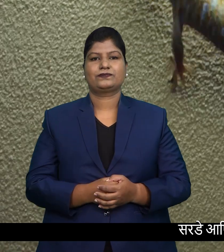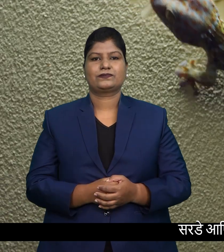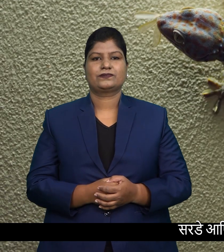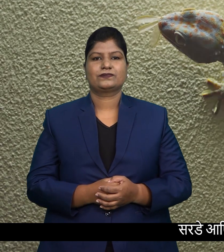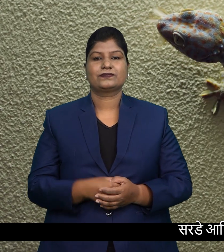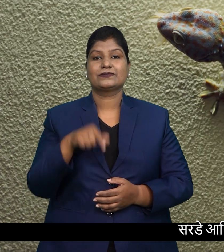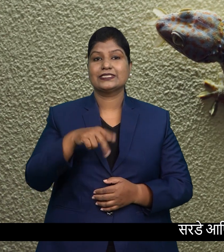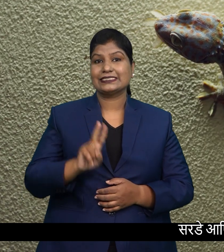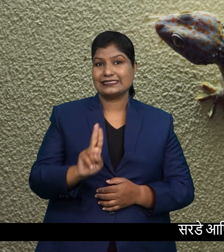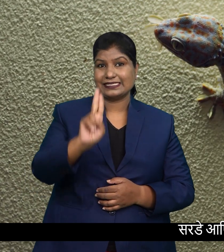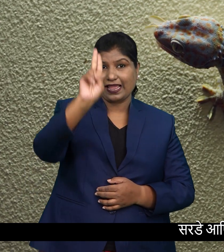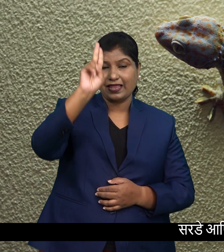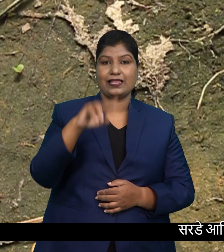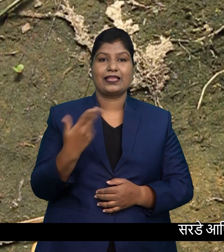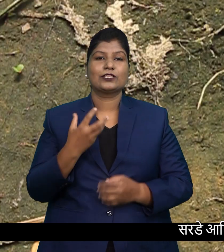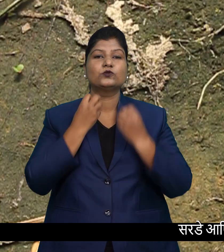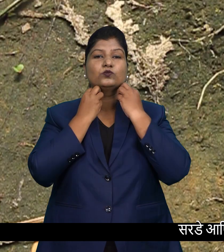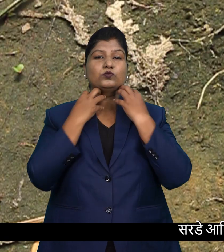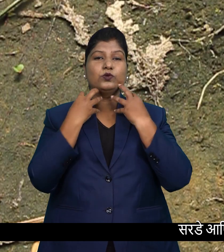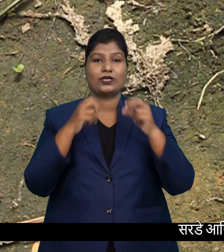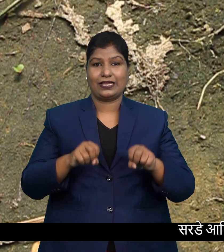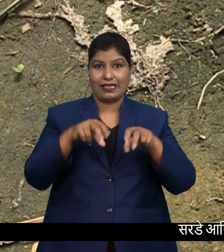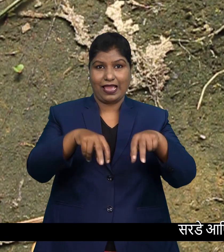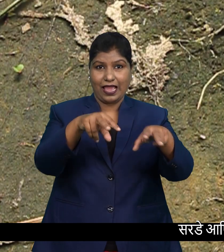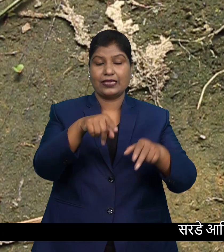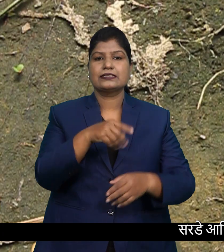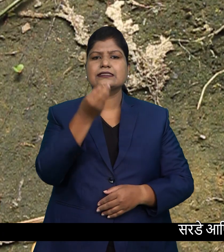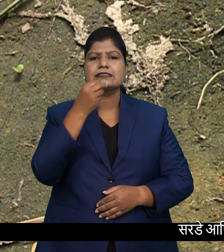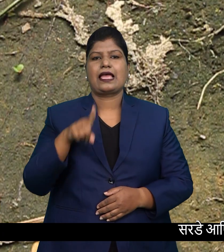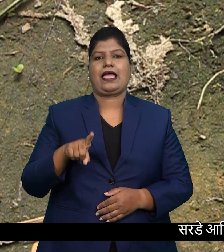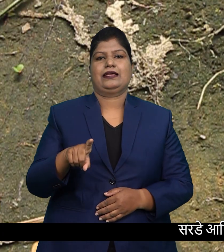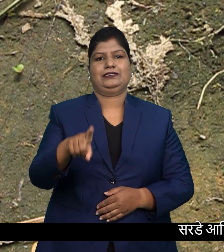सरडे आणि बेडूक कीटक खातात.